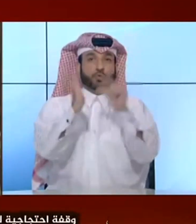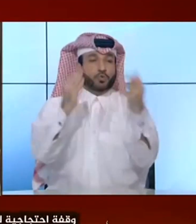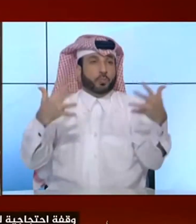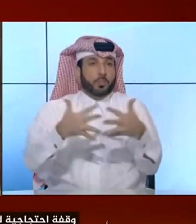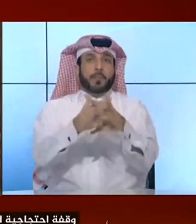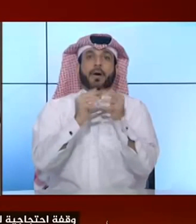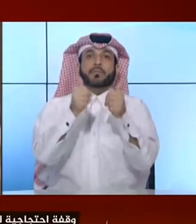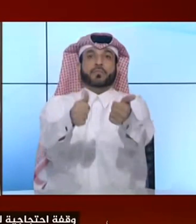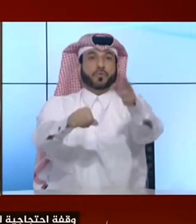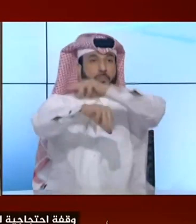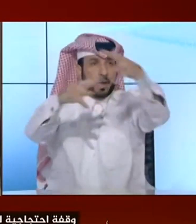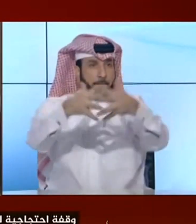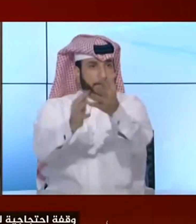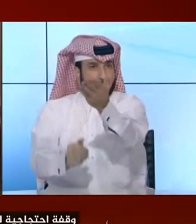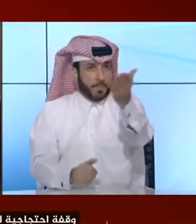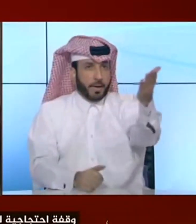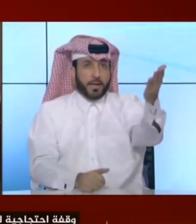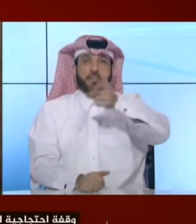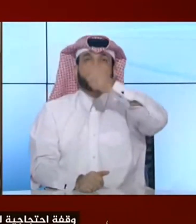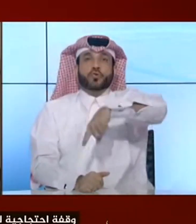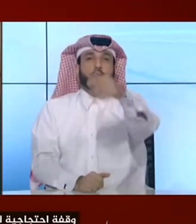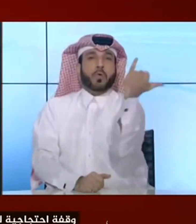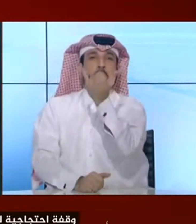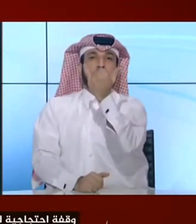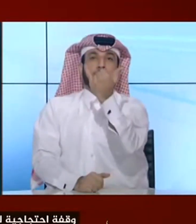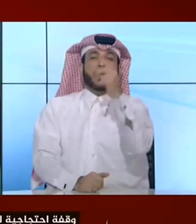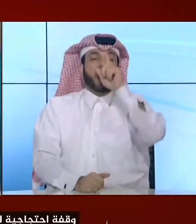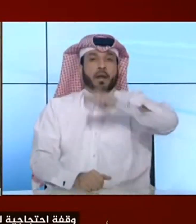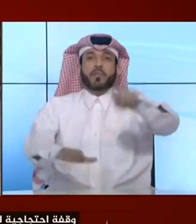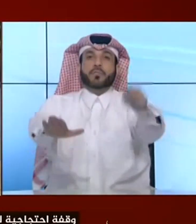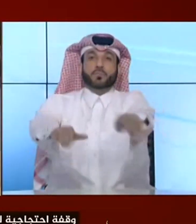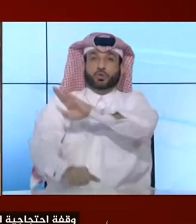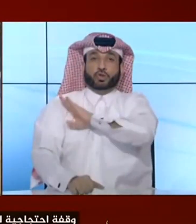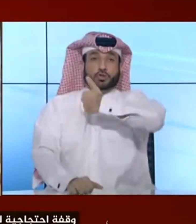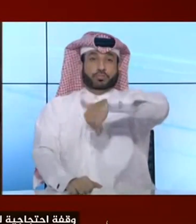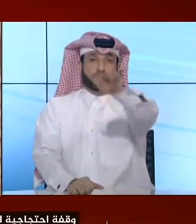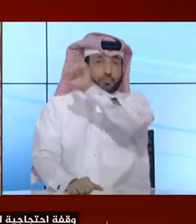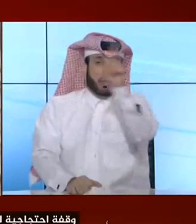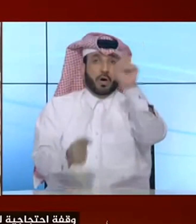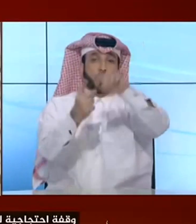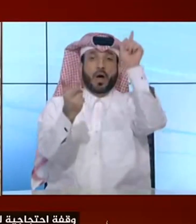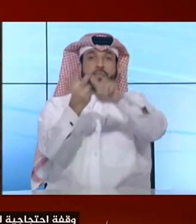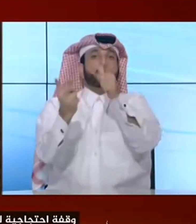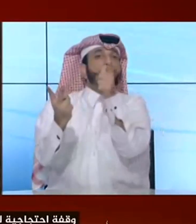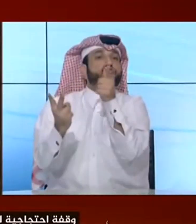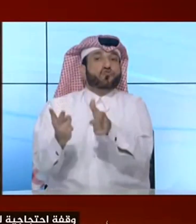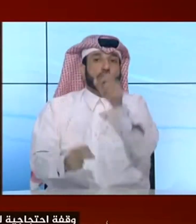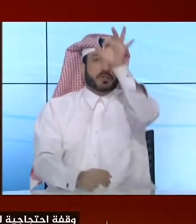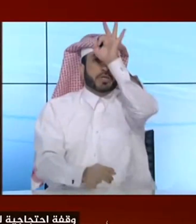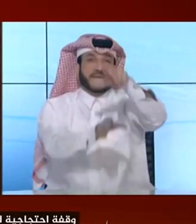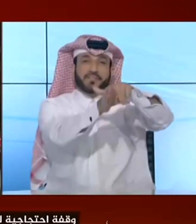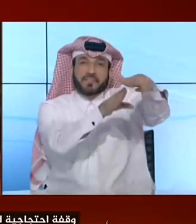واردد المشاركون هتفاتا تطالب باسقاط ما سموه حكم العسكر واخرى تندد بنتهاكات